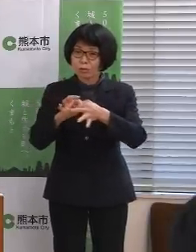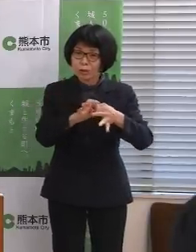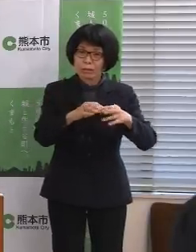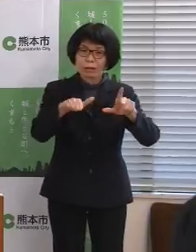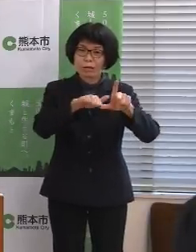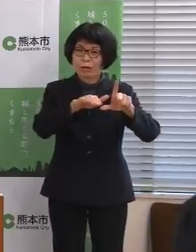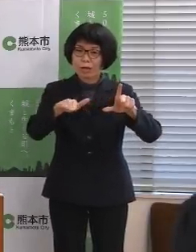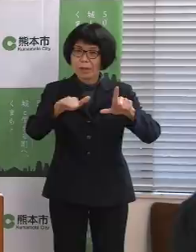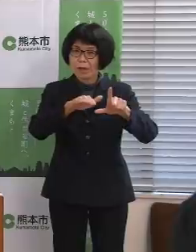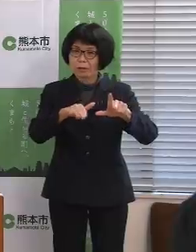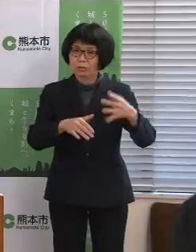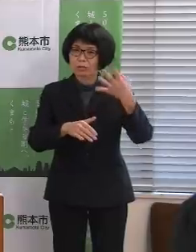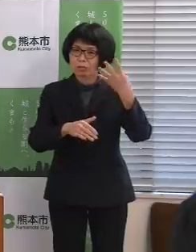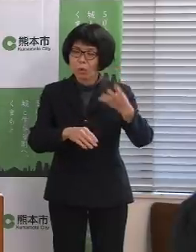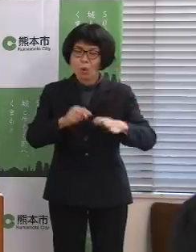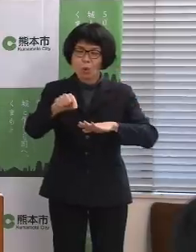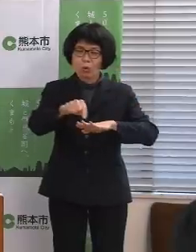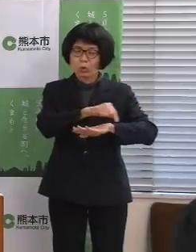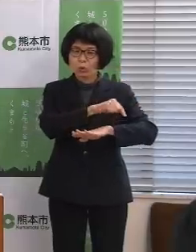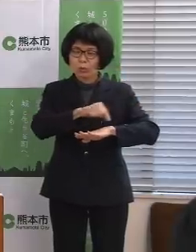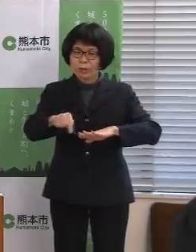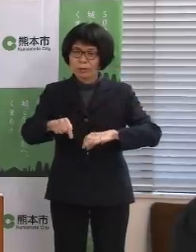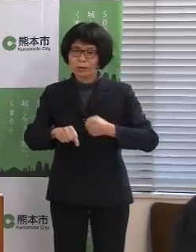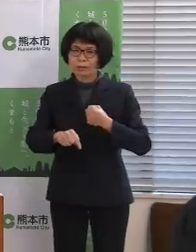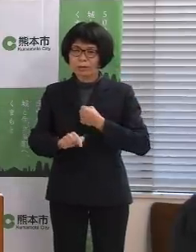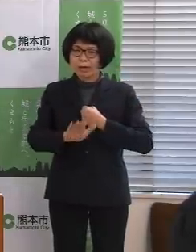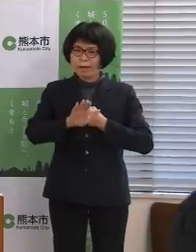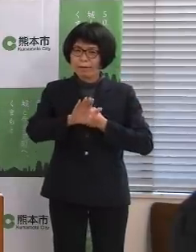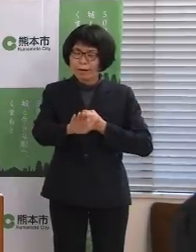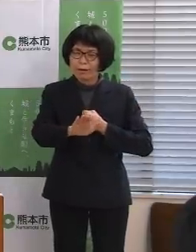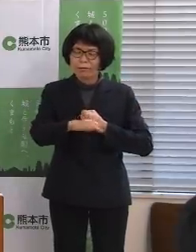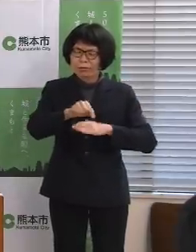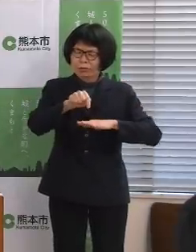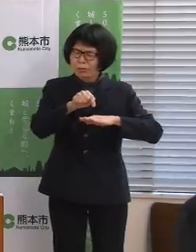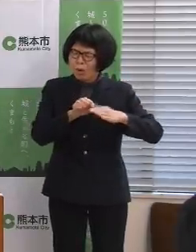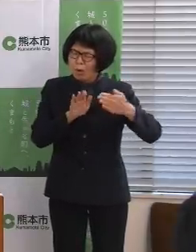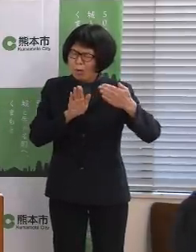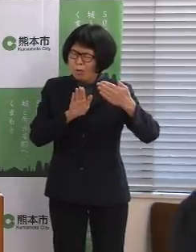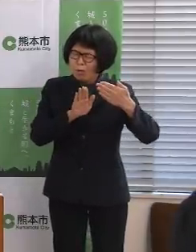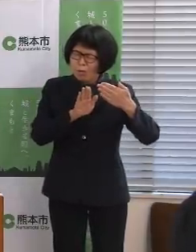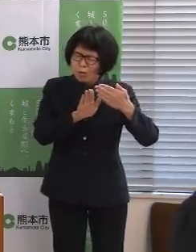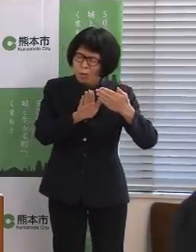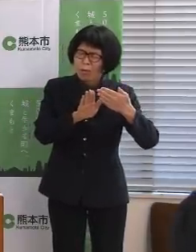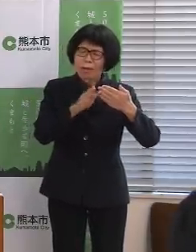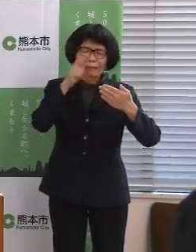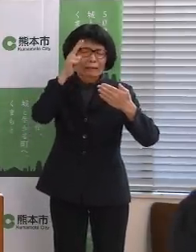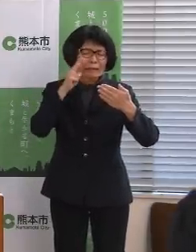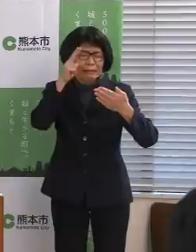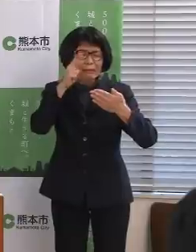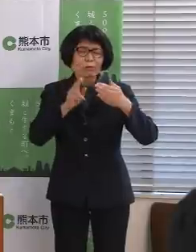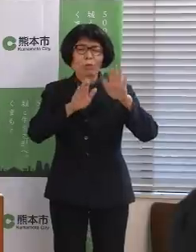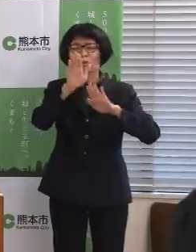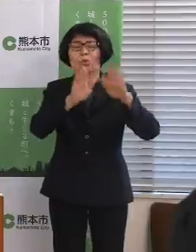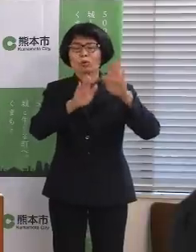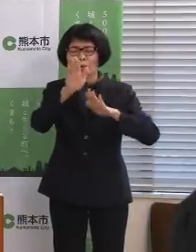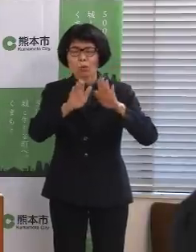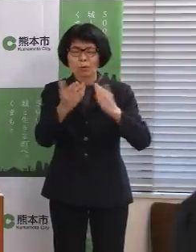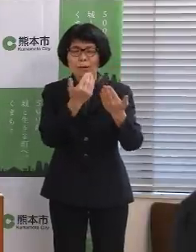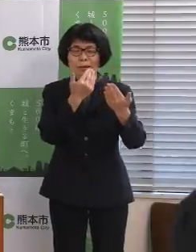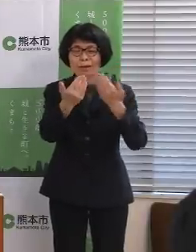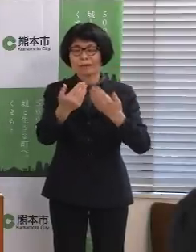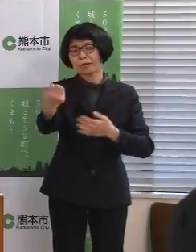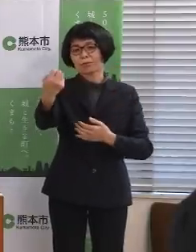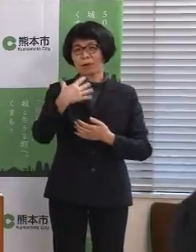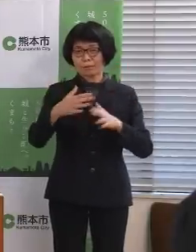ベル4特別警戒に極めて近い瀬戸際の状況とのご指摘を